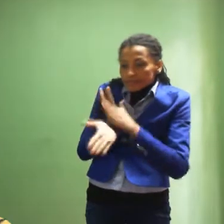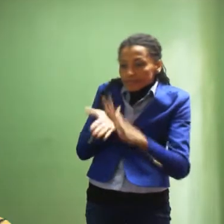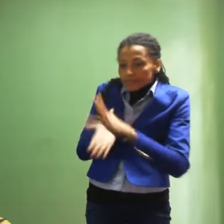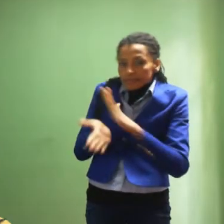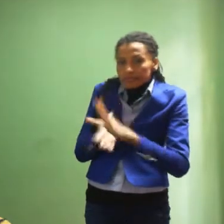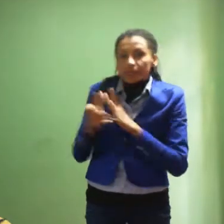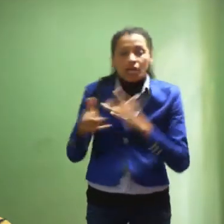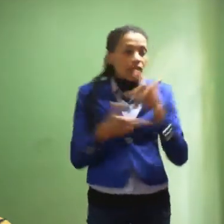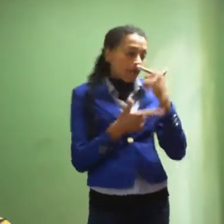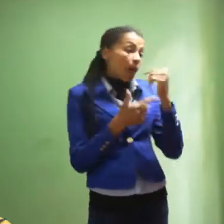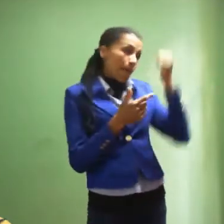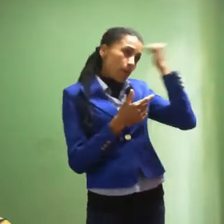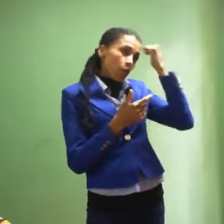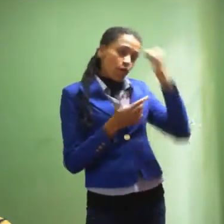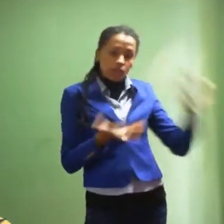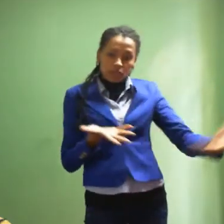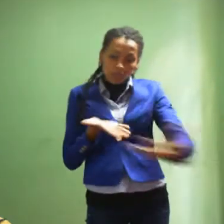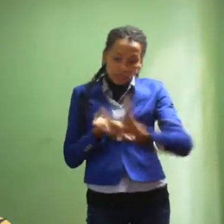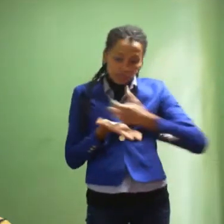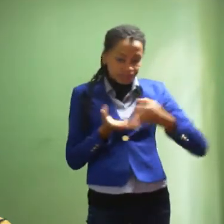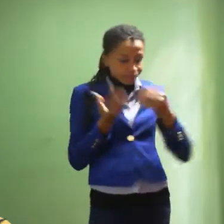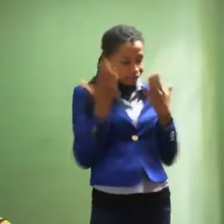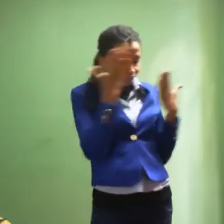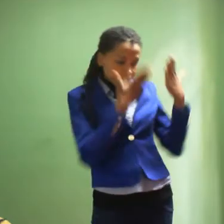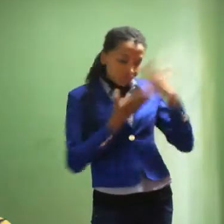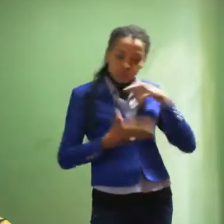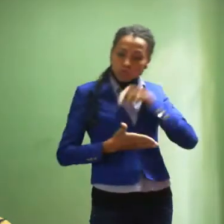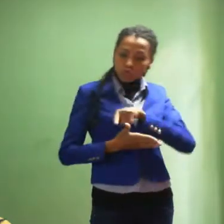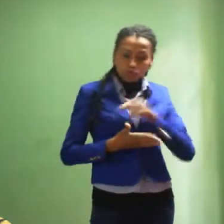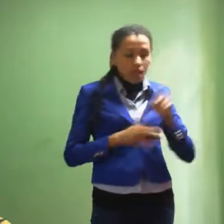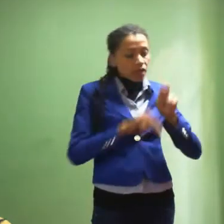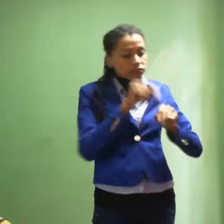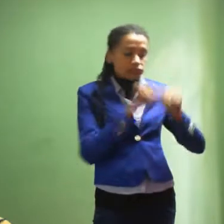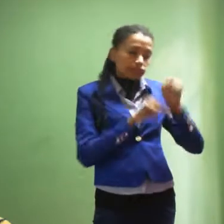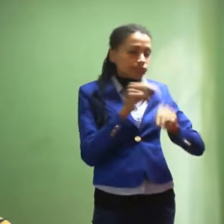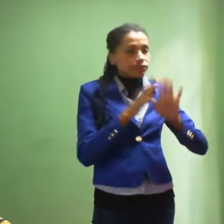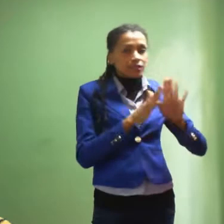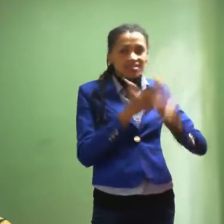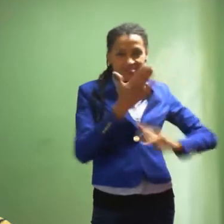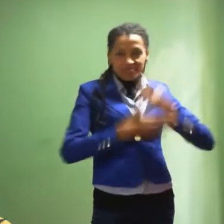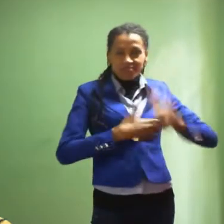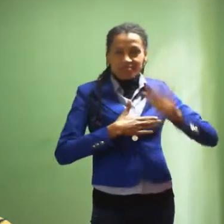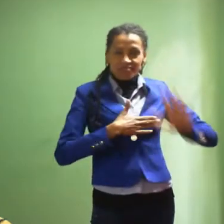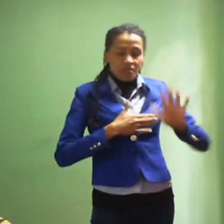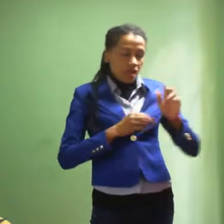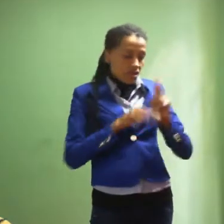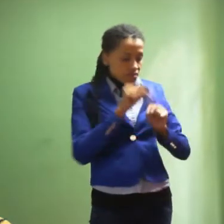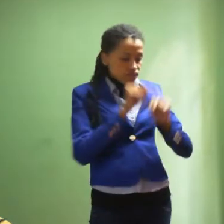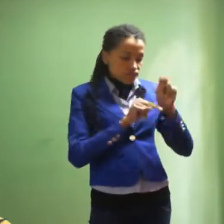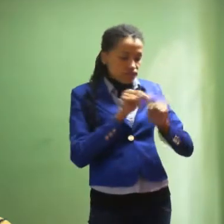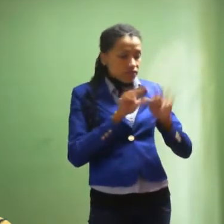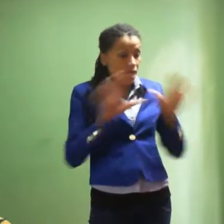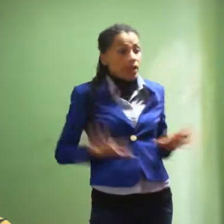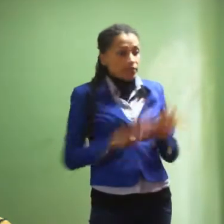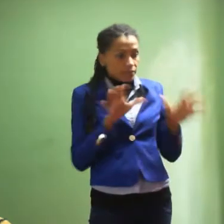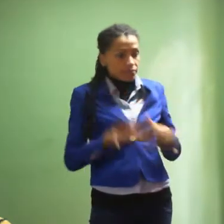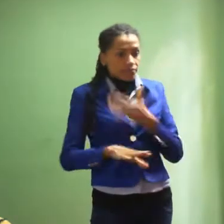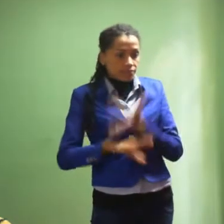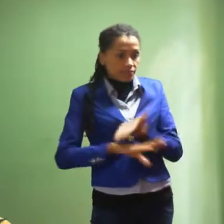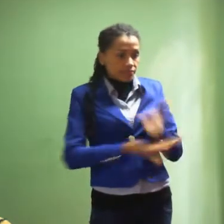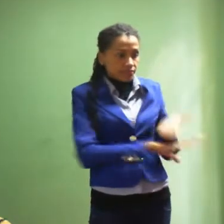la profesora ha hecho todo el trabajo del análisis de esos intereses y necesidades que ha recogido entre los estudiantes a partir de unas actividades que ha